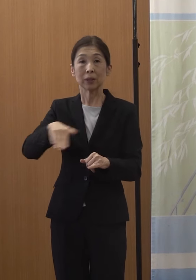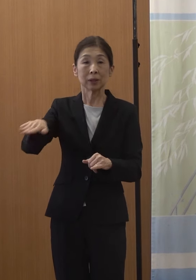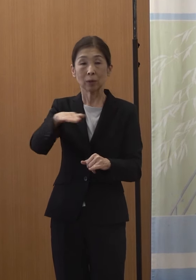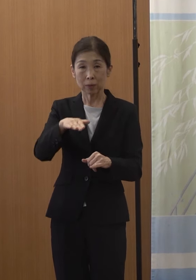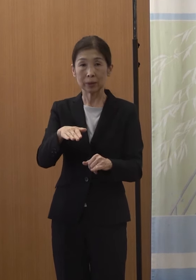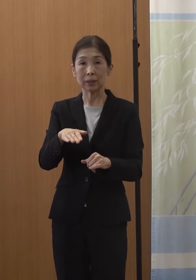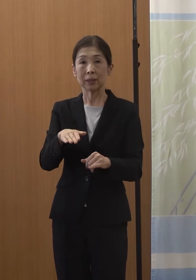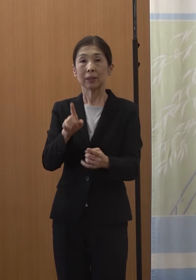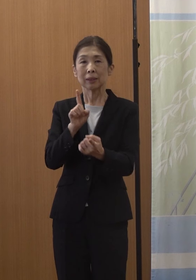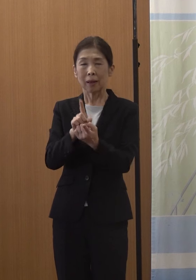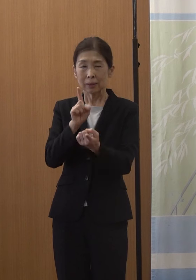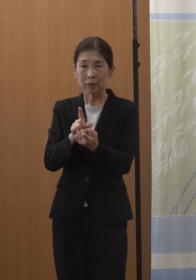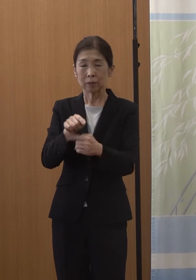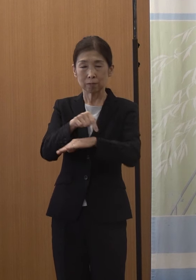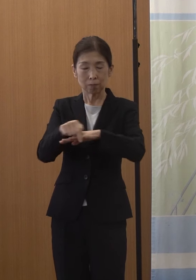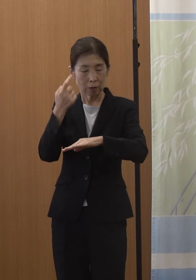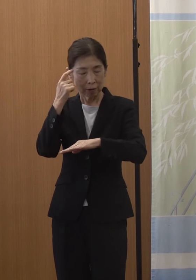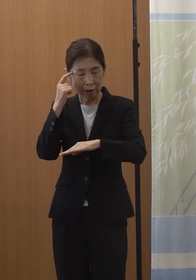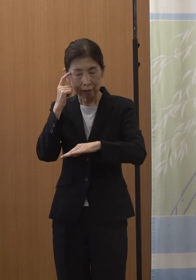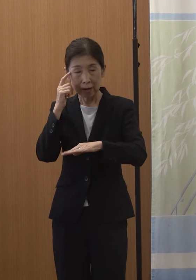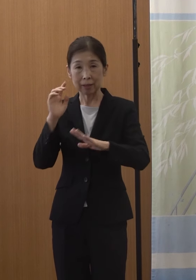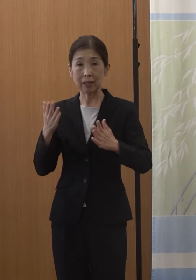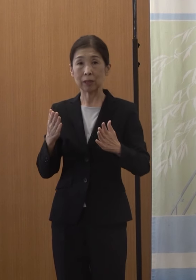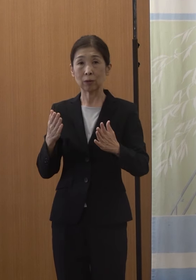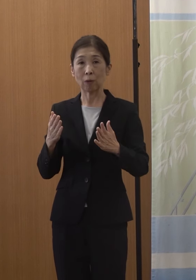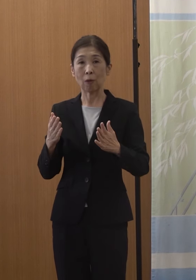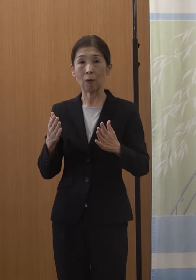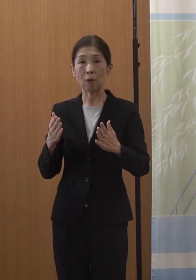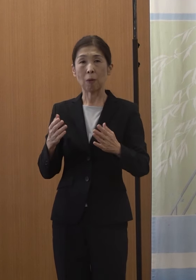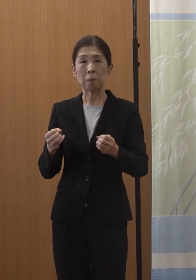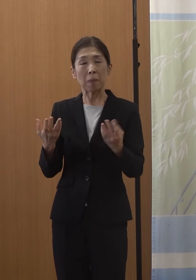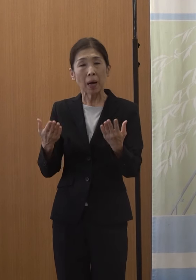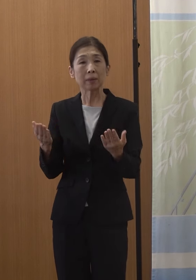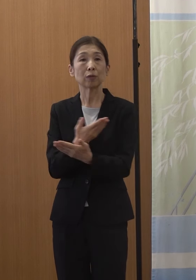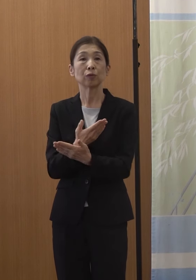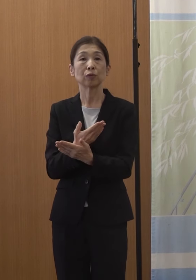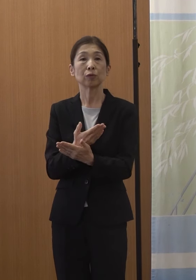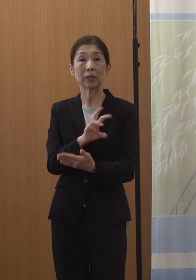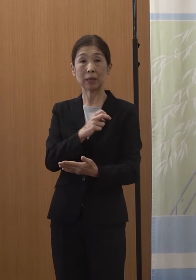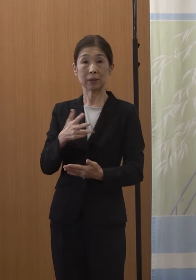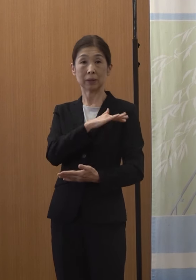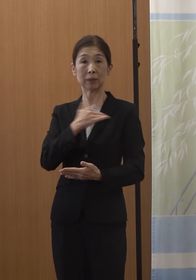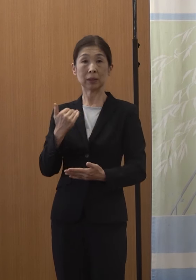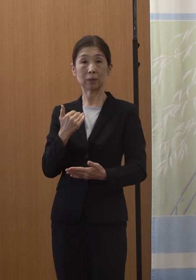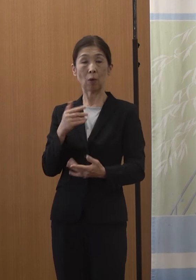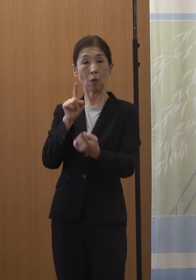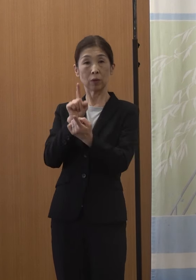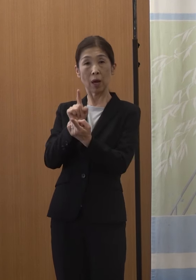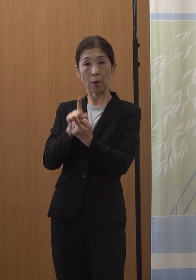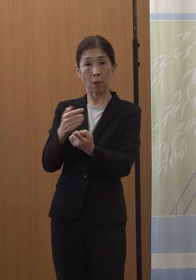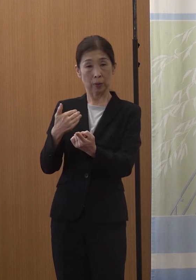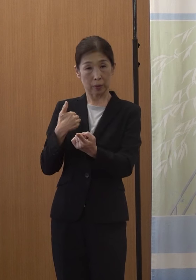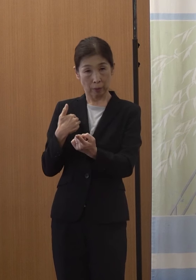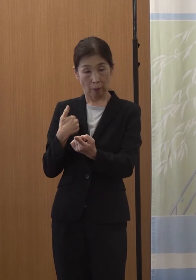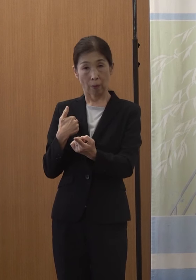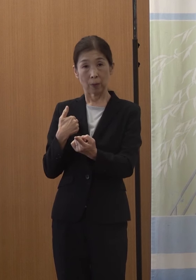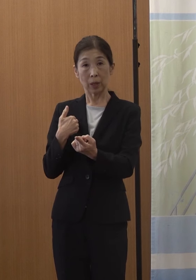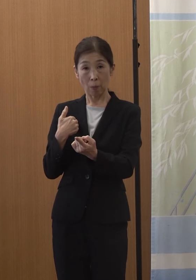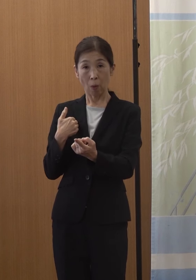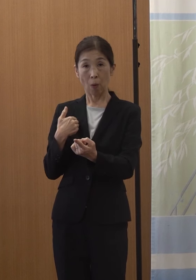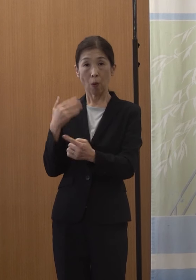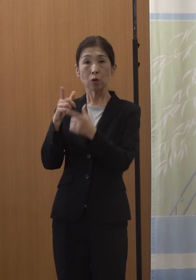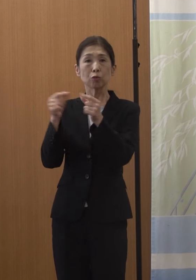さらに拍車がかかってくるという課題について、これは金沢市としても対応していきますけれども、国政